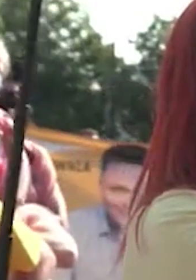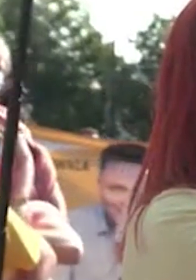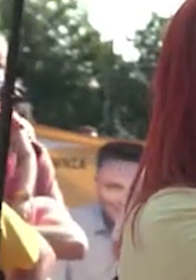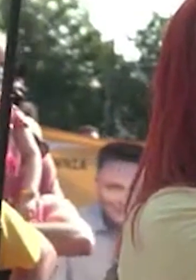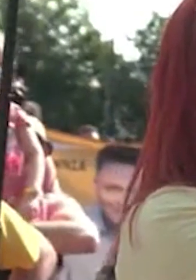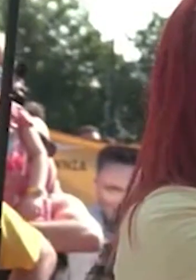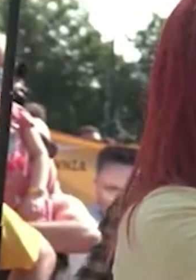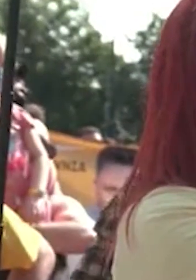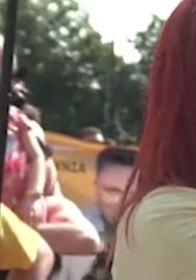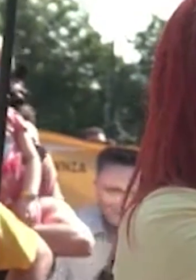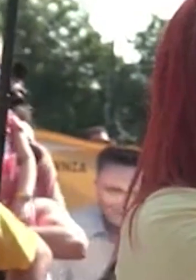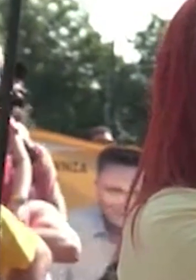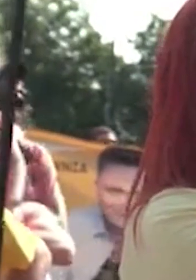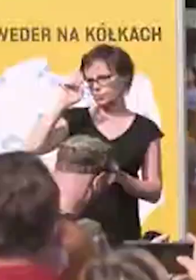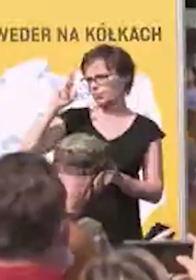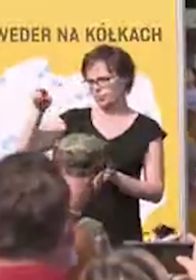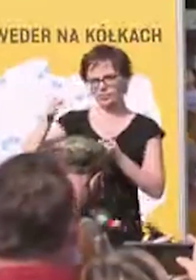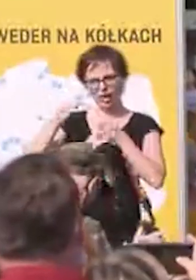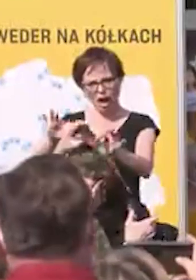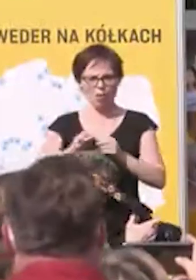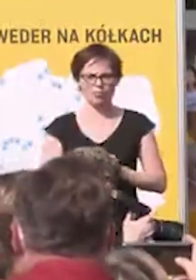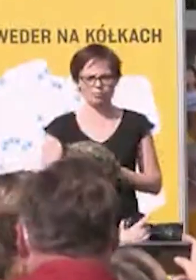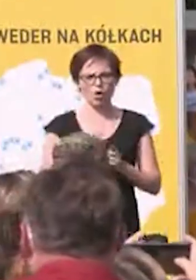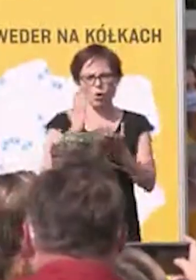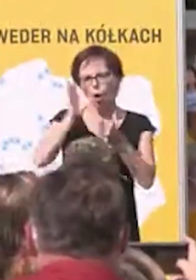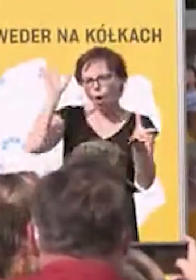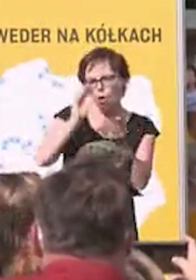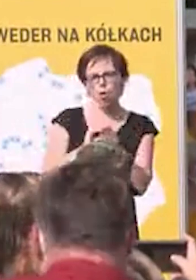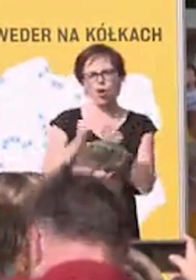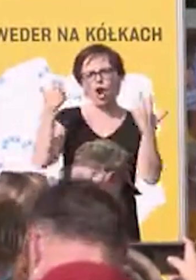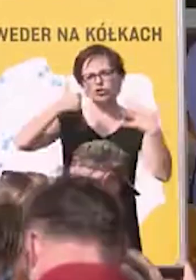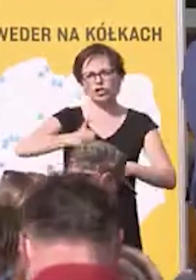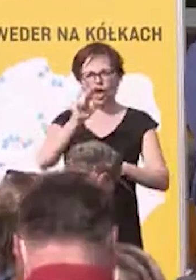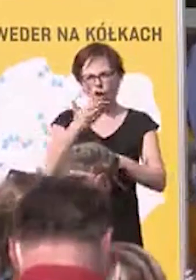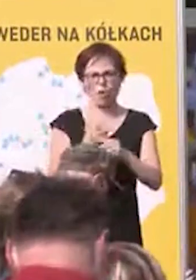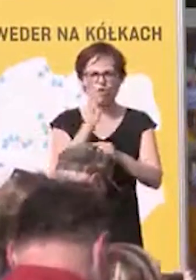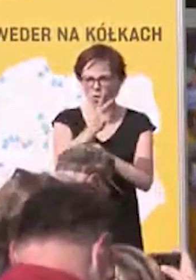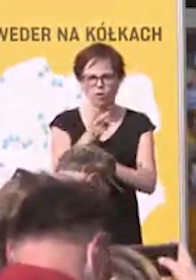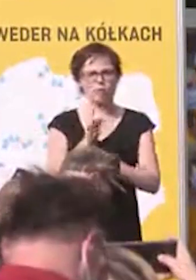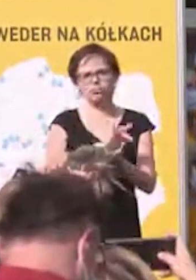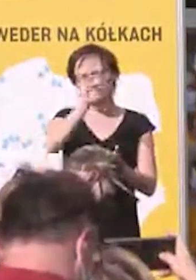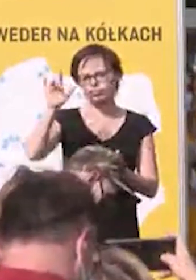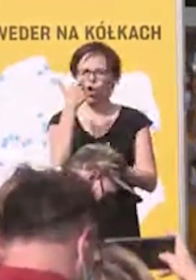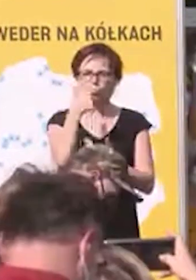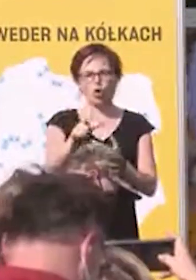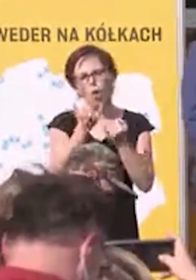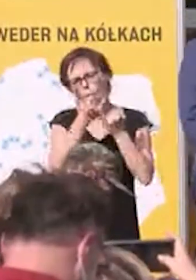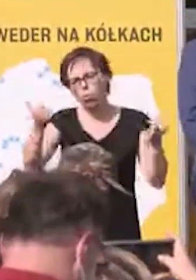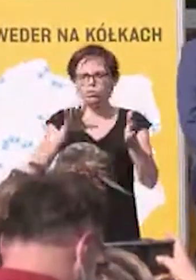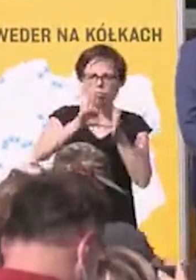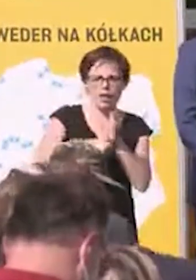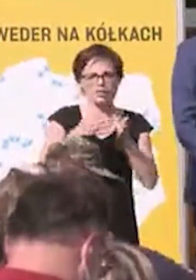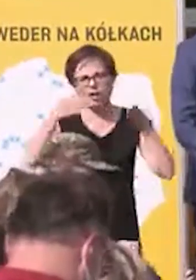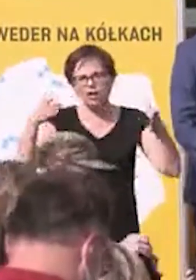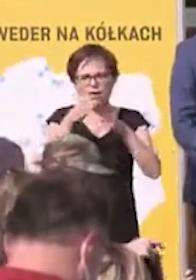najbardziej rozpoznawalnym pojazdem w Polsce. Przemierzył prawie 6000 kilometrów, odwiedził ponad 100 miejscowości.